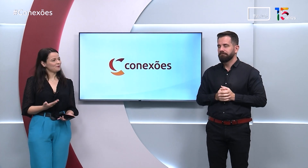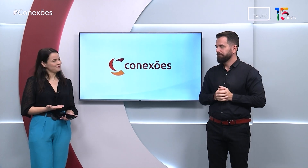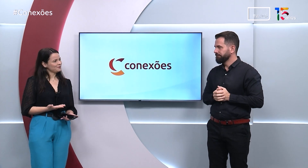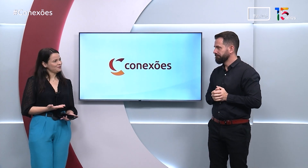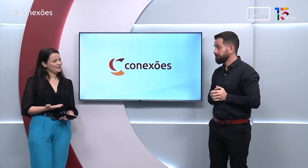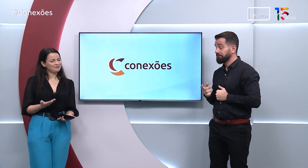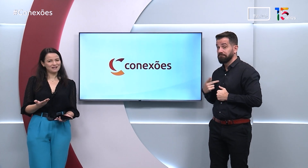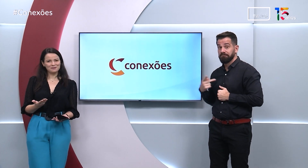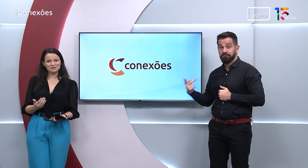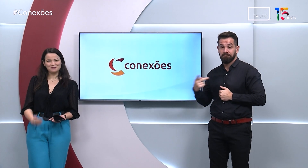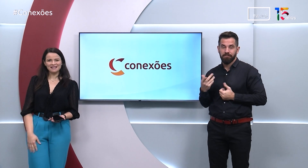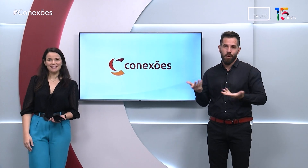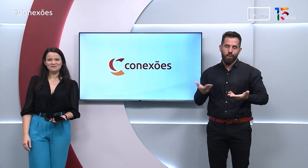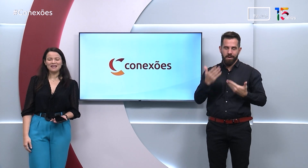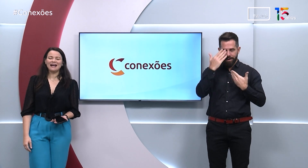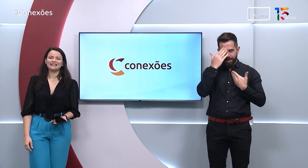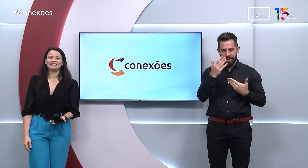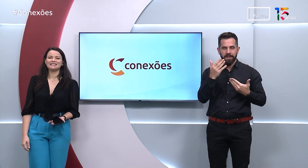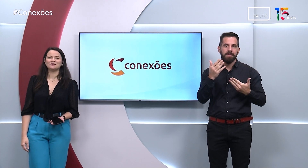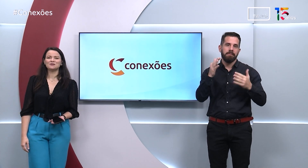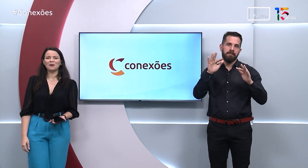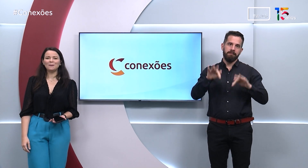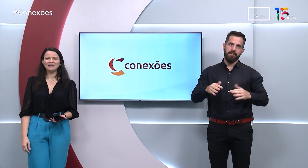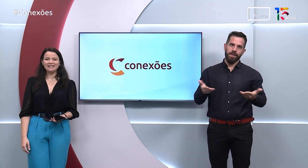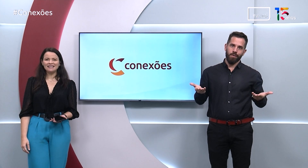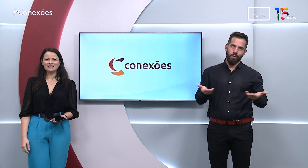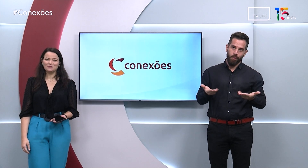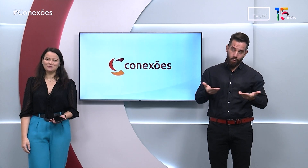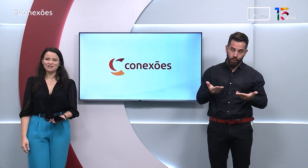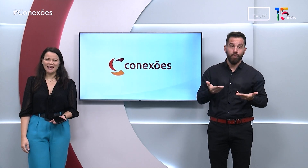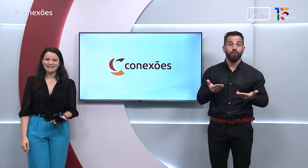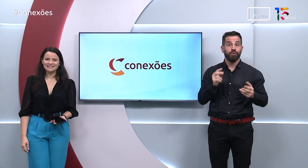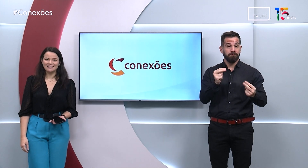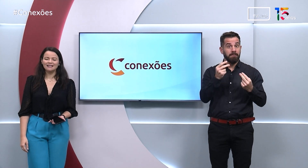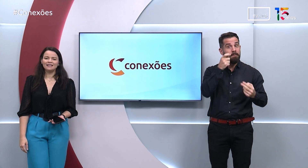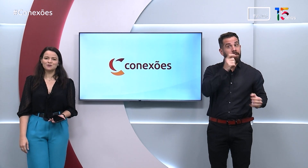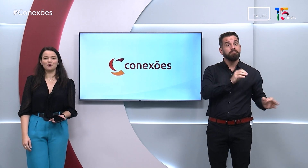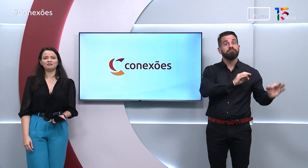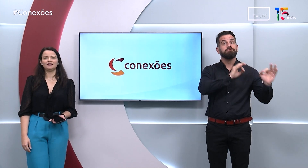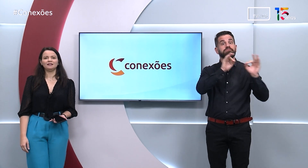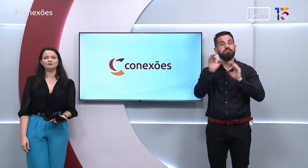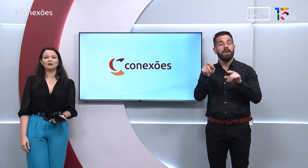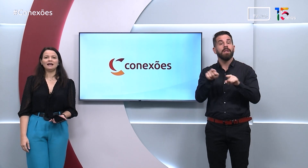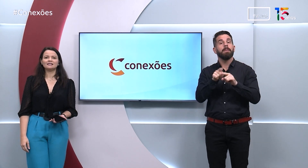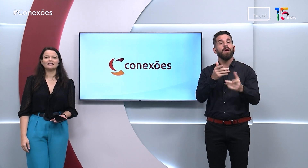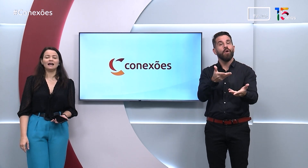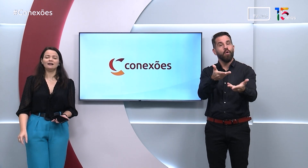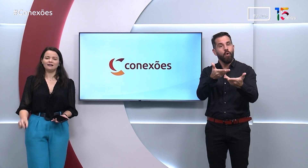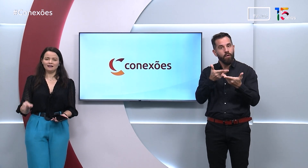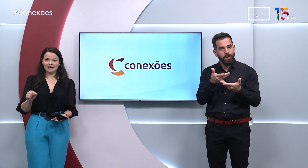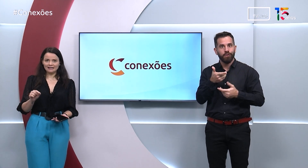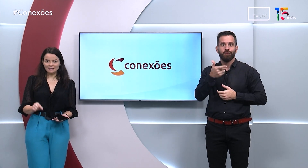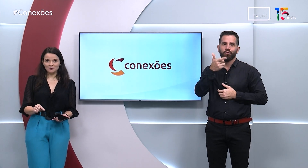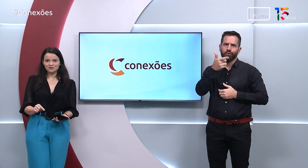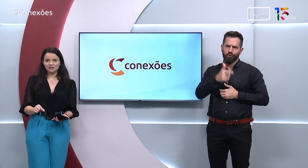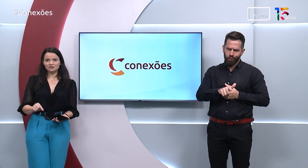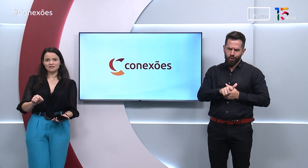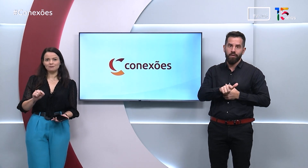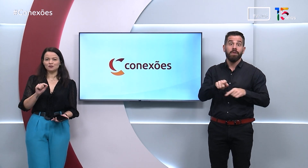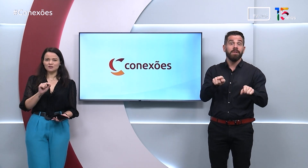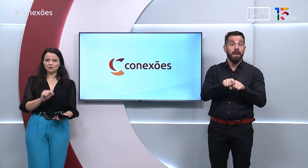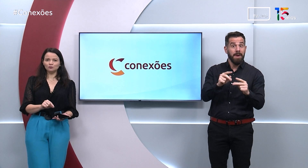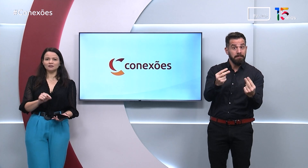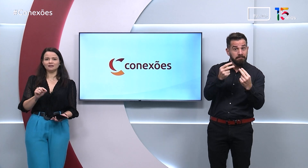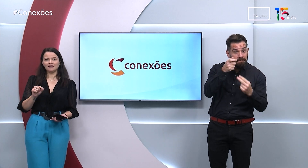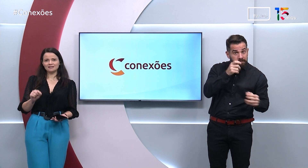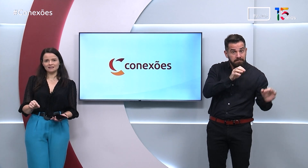Eu e o professor Diego ficamos por aqui, agradecendo a sua companhia, a sua audiência e te convidando a estar aqui com a gente